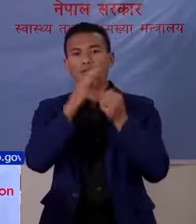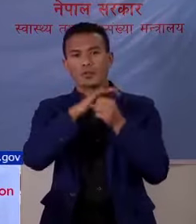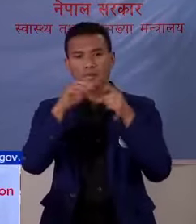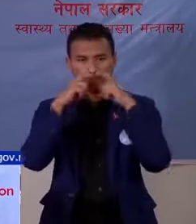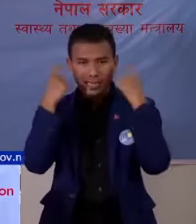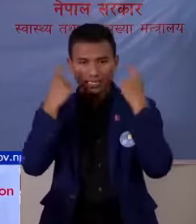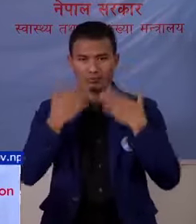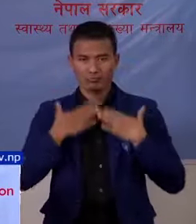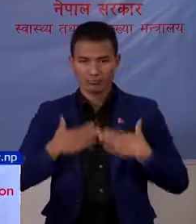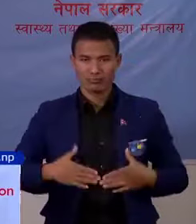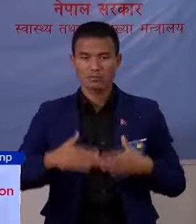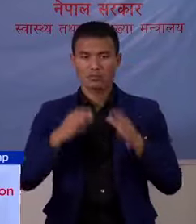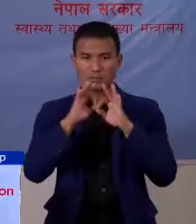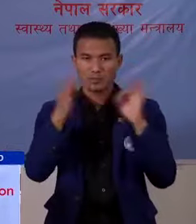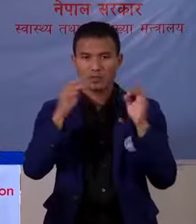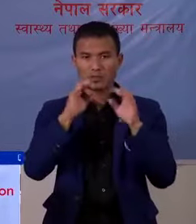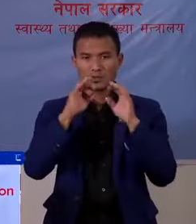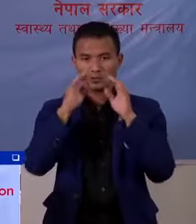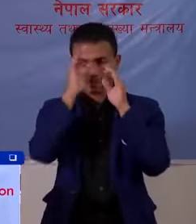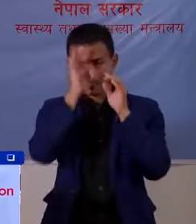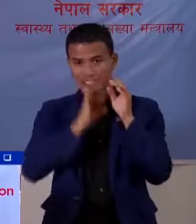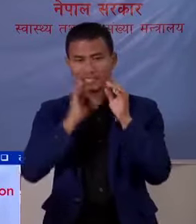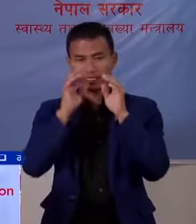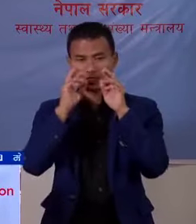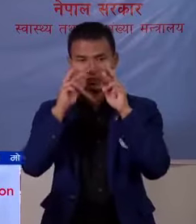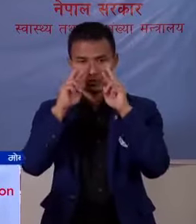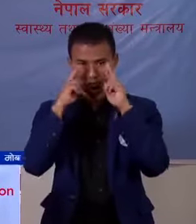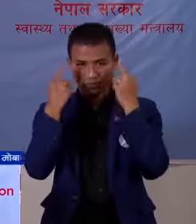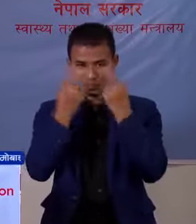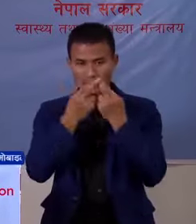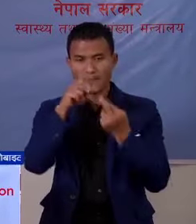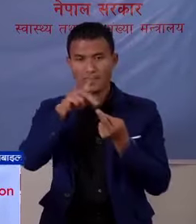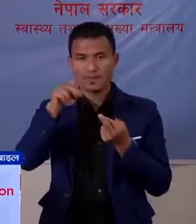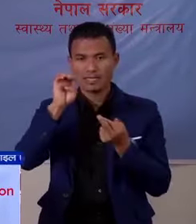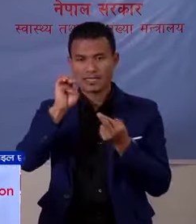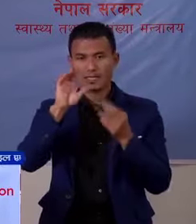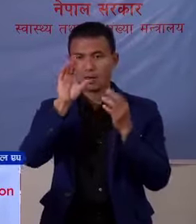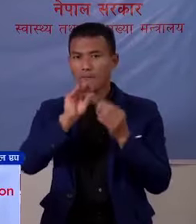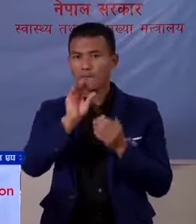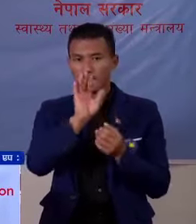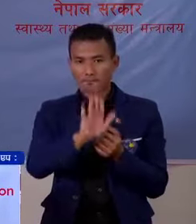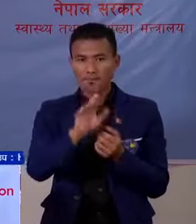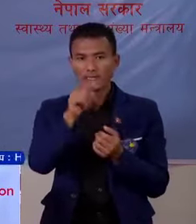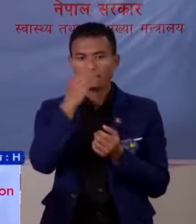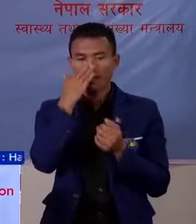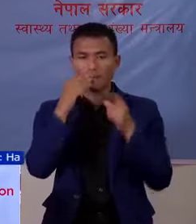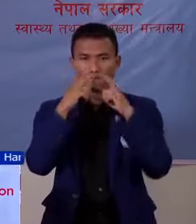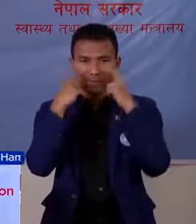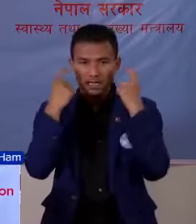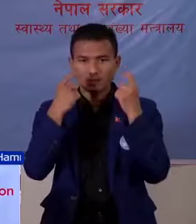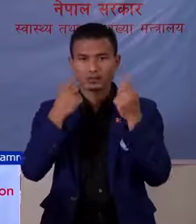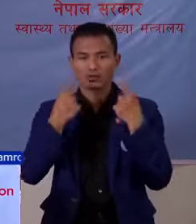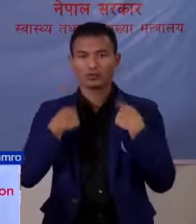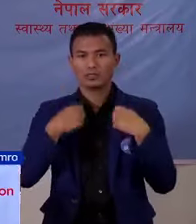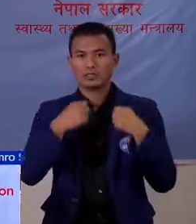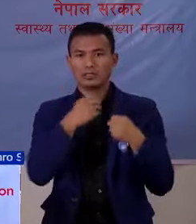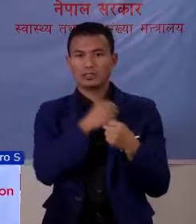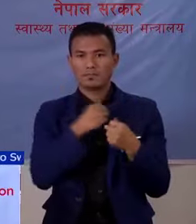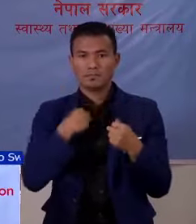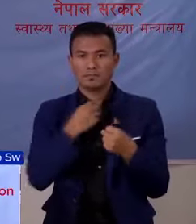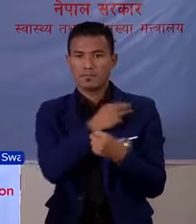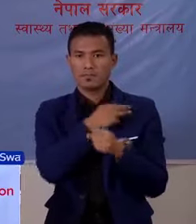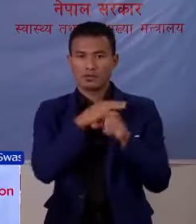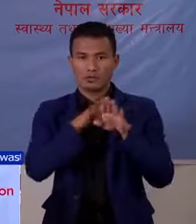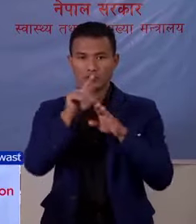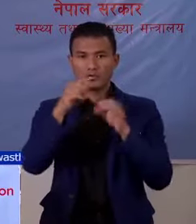गाउन साथै विशेष स्वास्थ्य कवच अर्थात् पिपिईको कमी रहेको छ। त्यसैले मेडिकल मास्क स्वास्थ्यकर्मीहरूको प्रयोगको